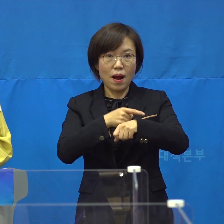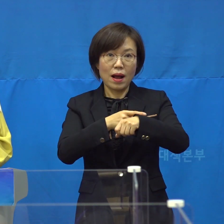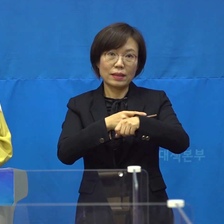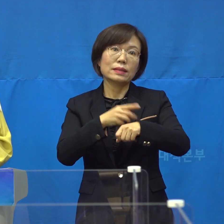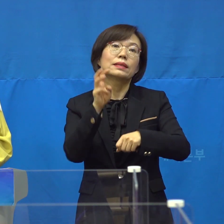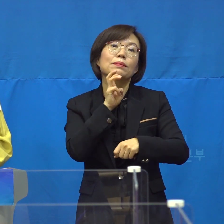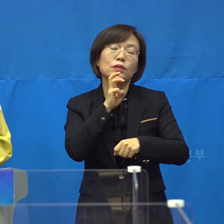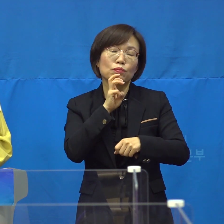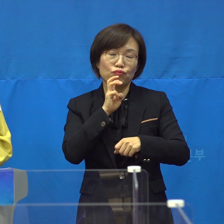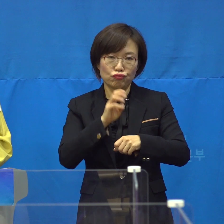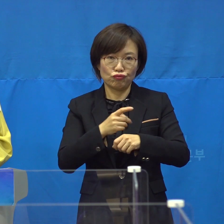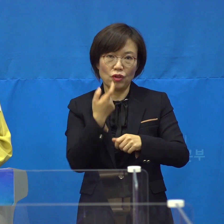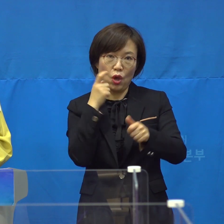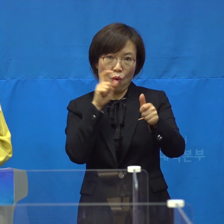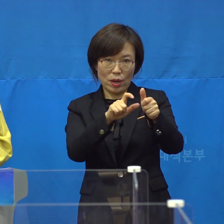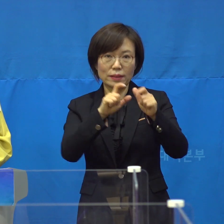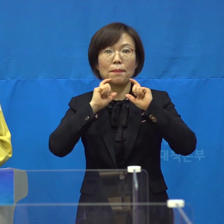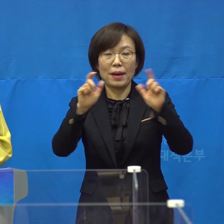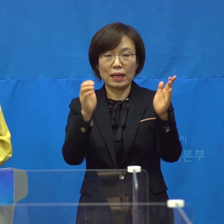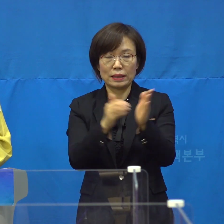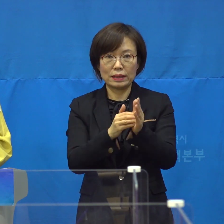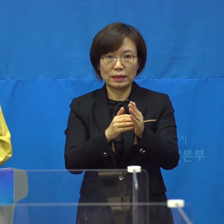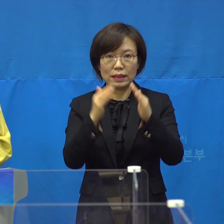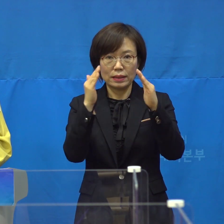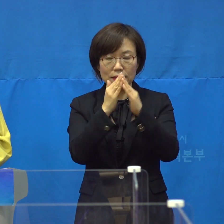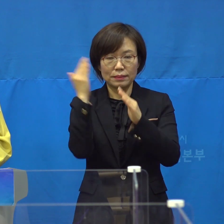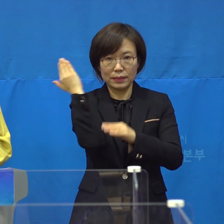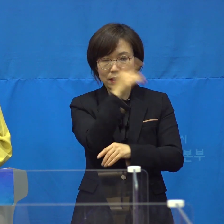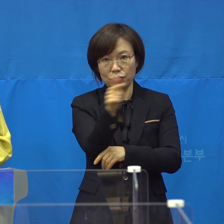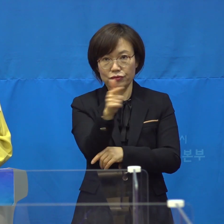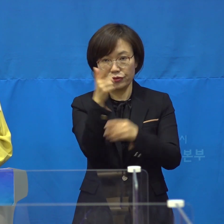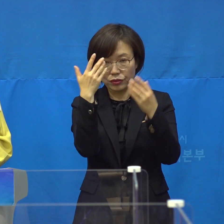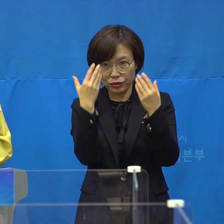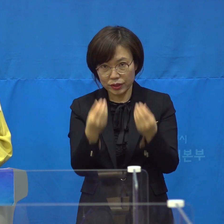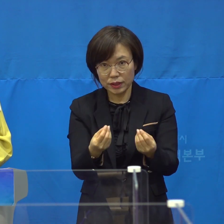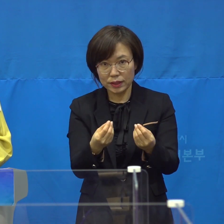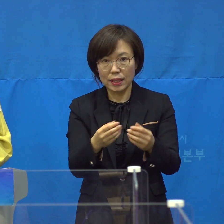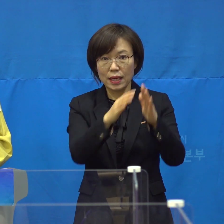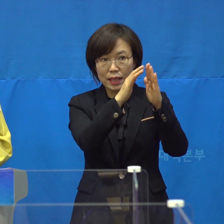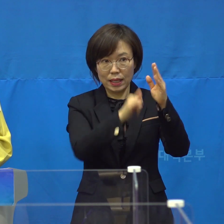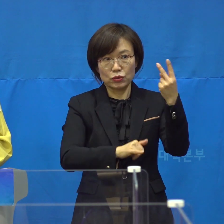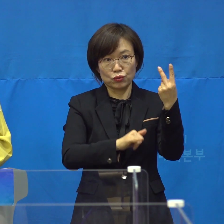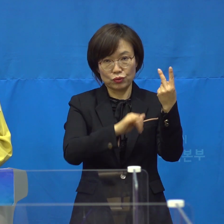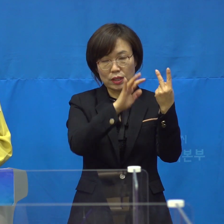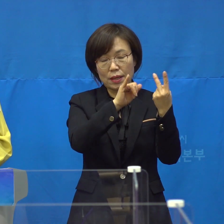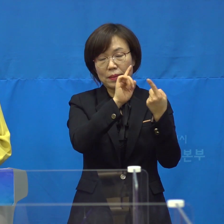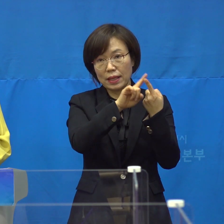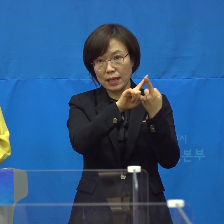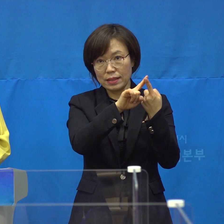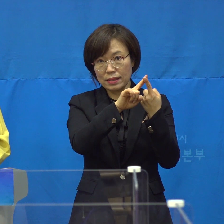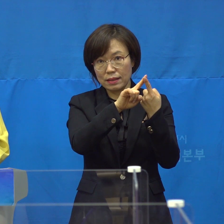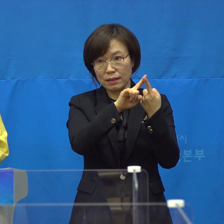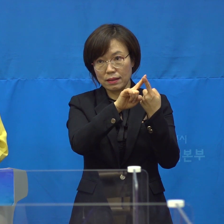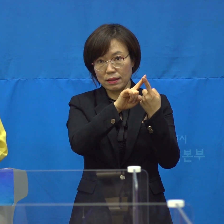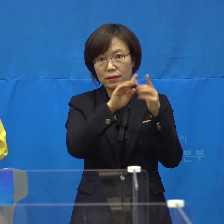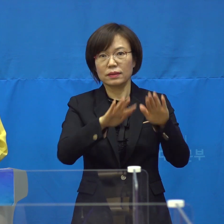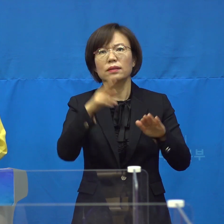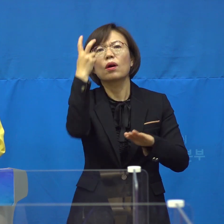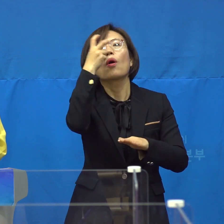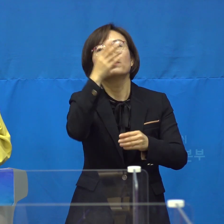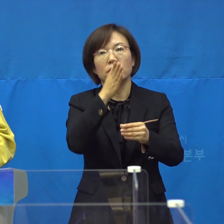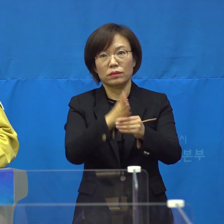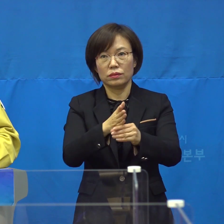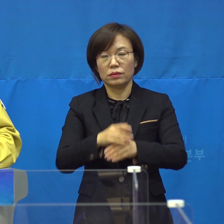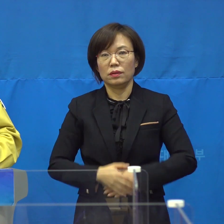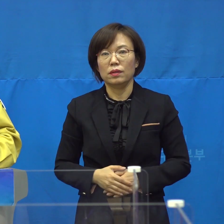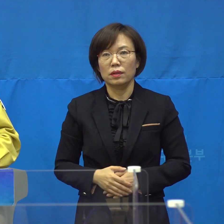받았습니다. 조치사항은 거주지 소독을 완료했고 가족 2명에 대해서 지금 현재 검사 중에